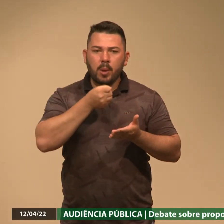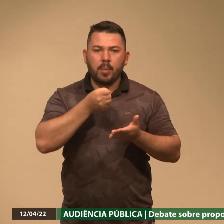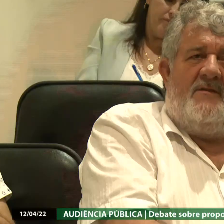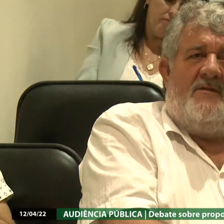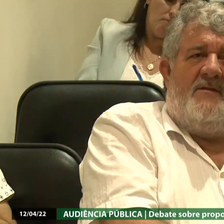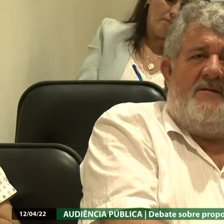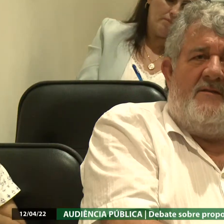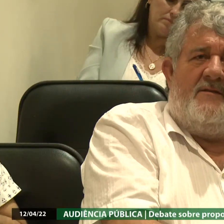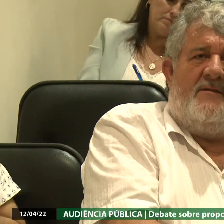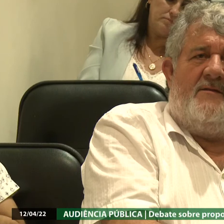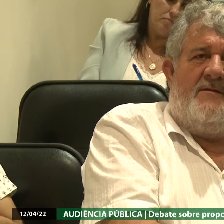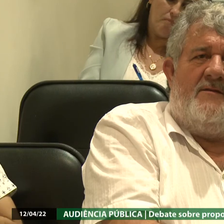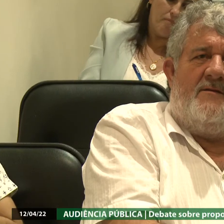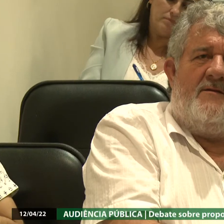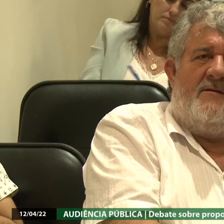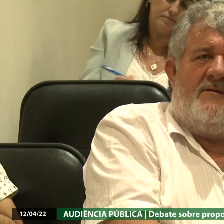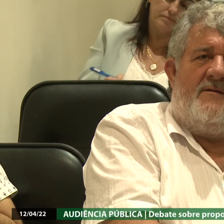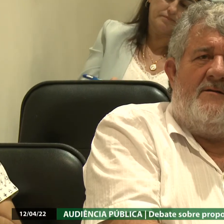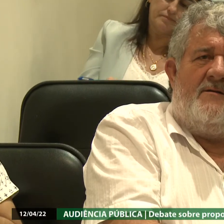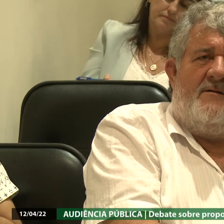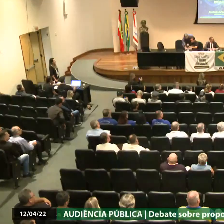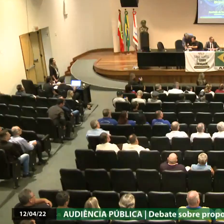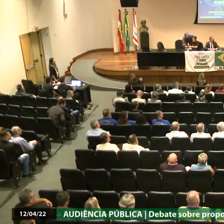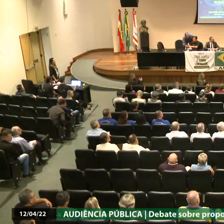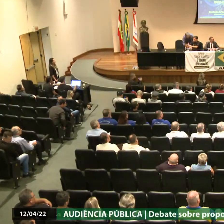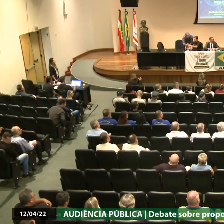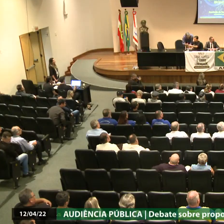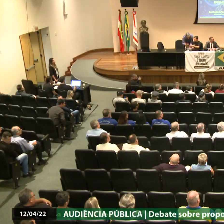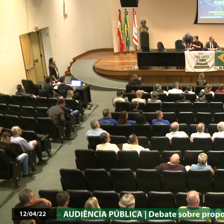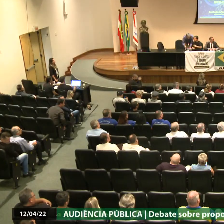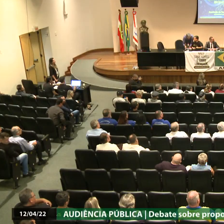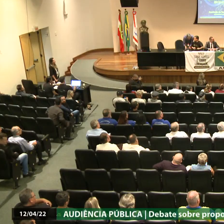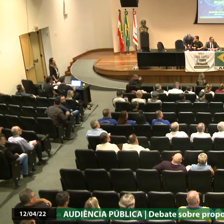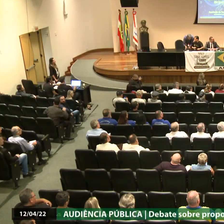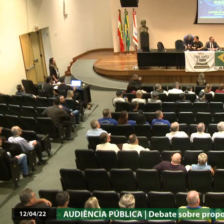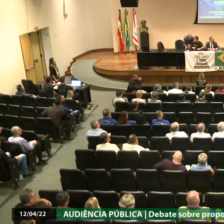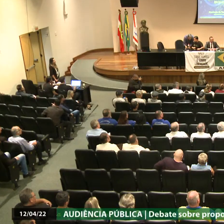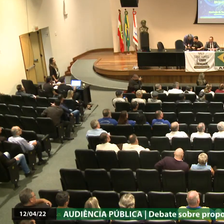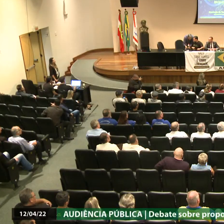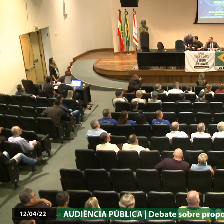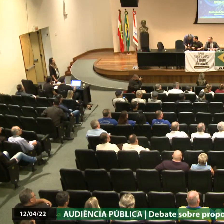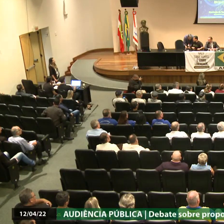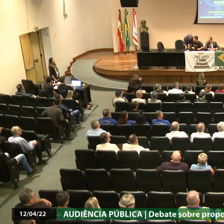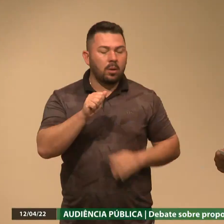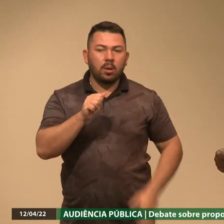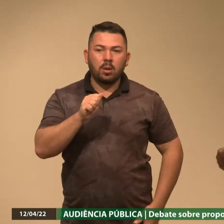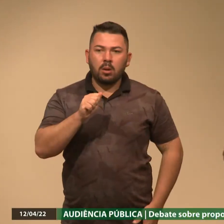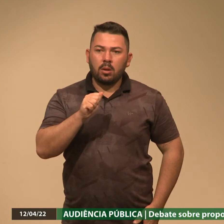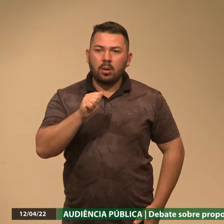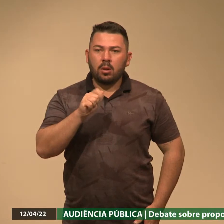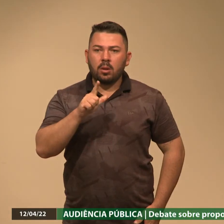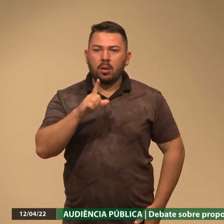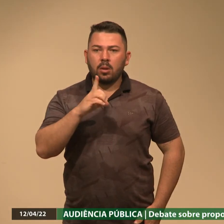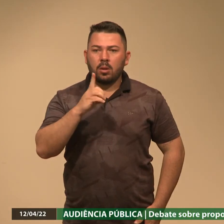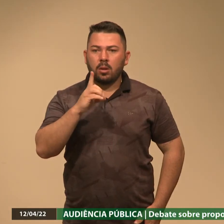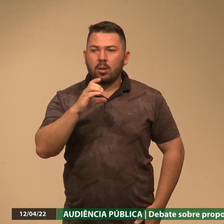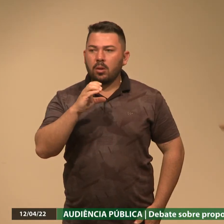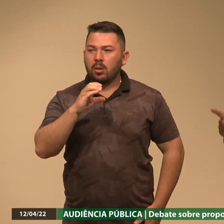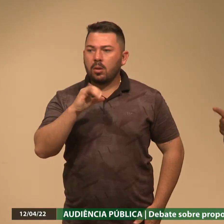um deles que eu tá escrito em primeiro lugar ali o seu Alcides João